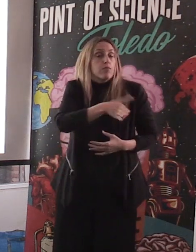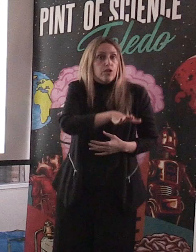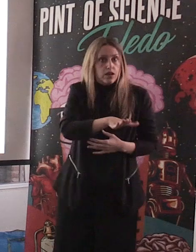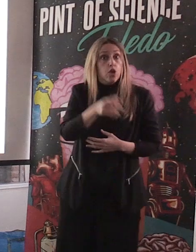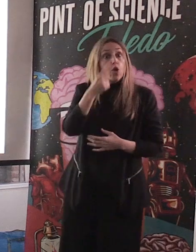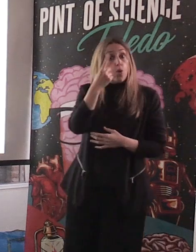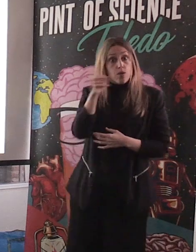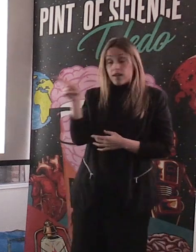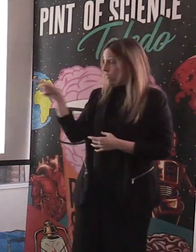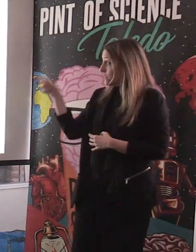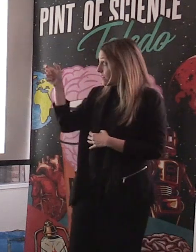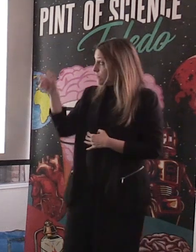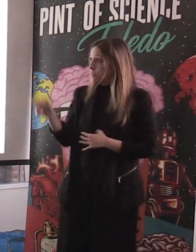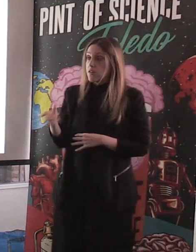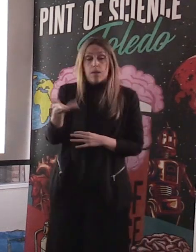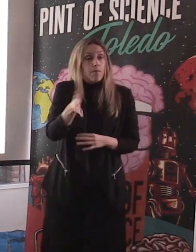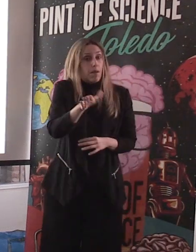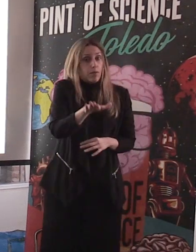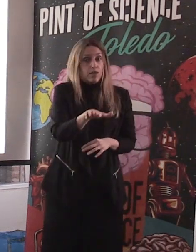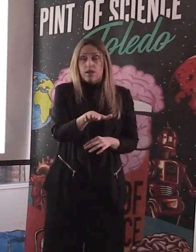de estas, va a morir